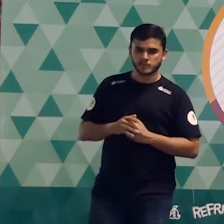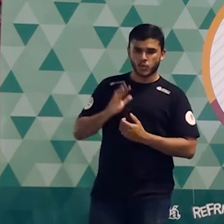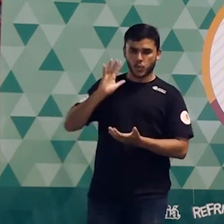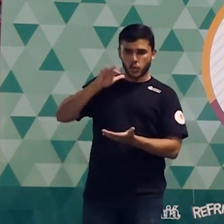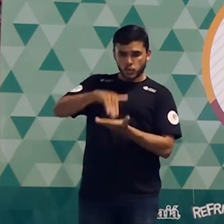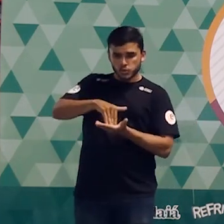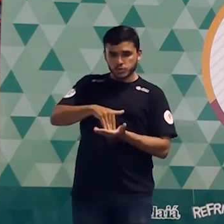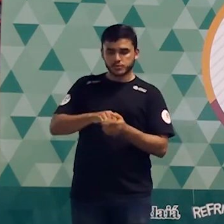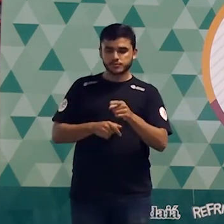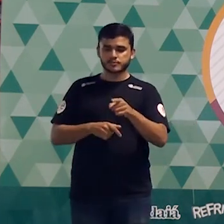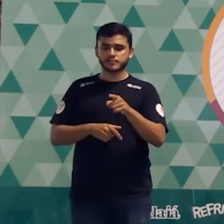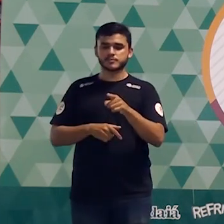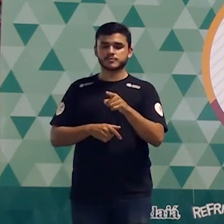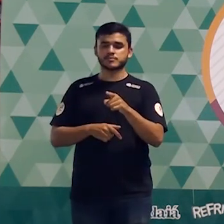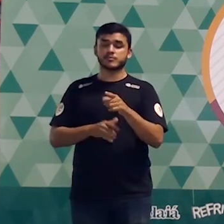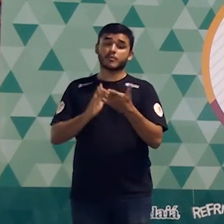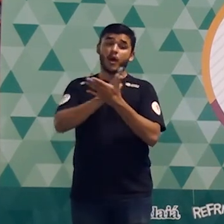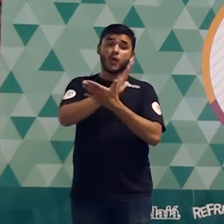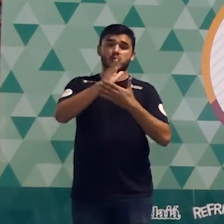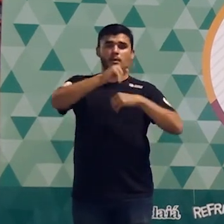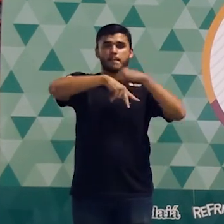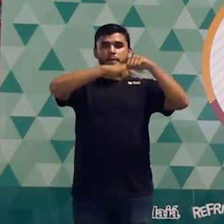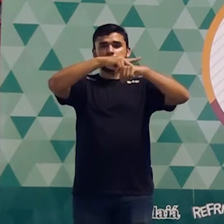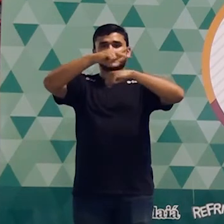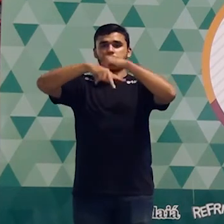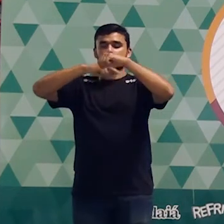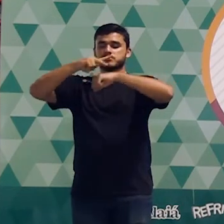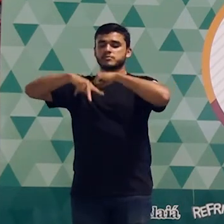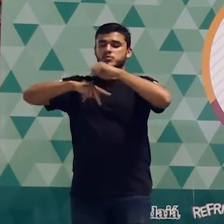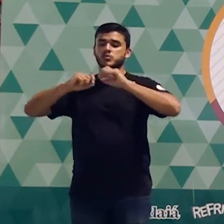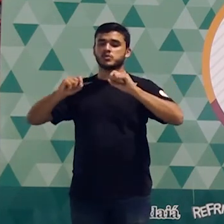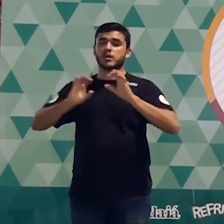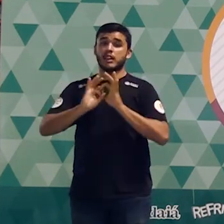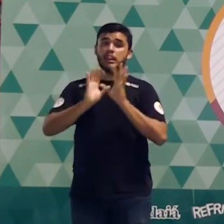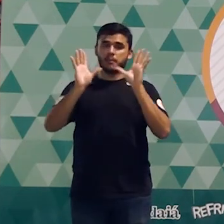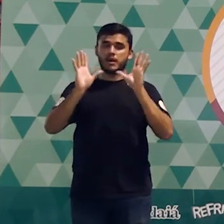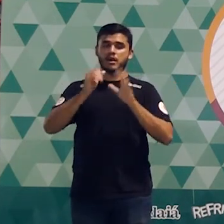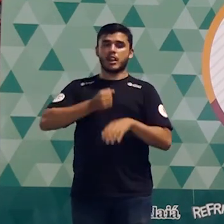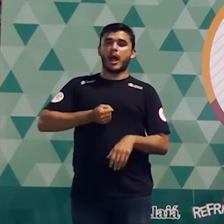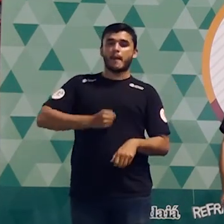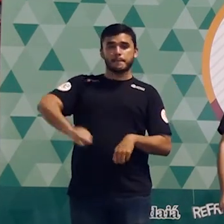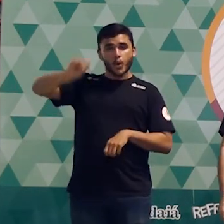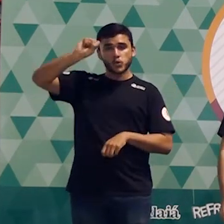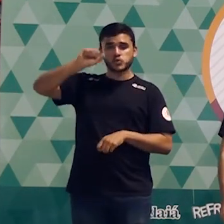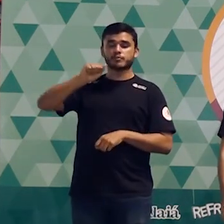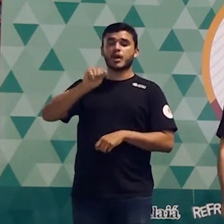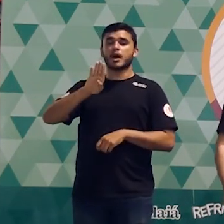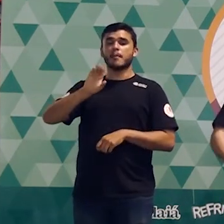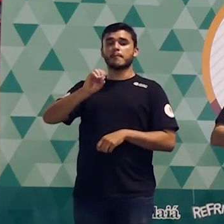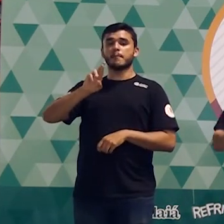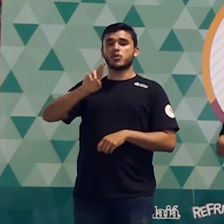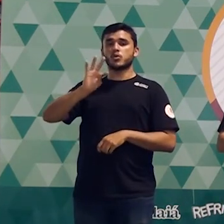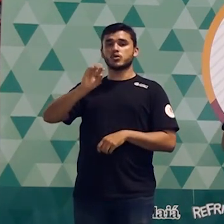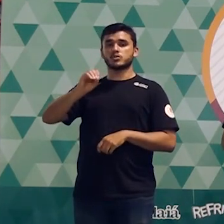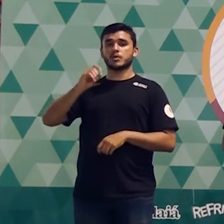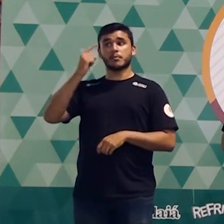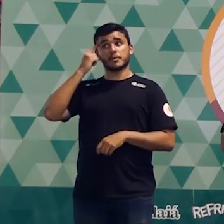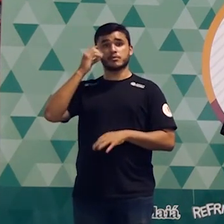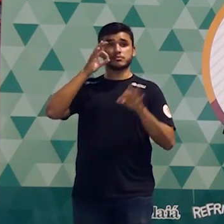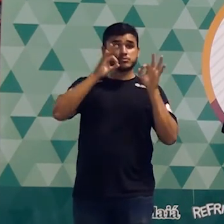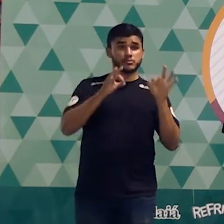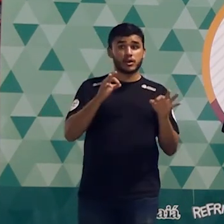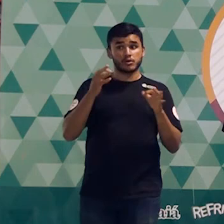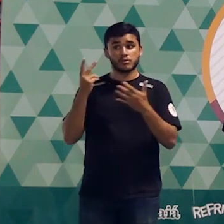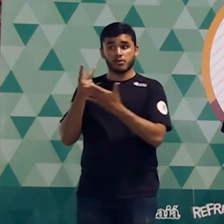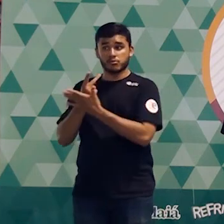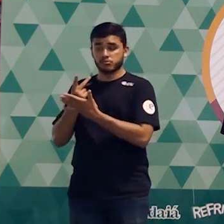aparece ali é em alguns países, claro. Em alguns países foi liberado o aborto. Então entenda bem, não é uma ideia de certo e errado aqui. Nós